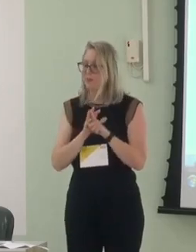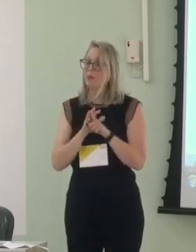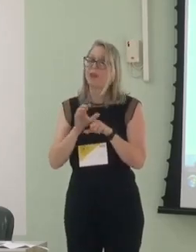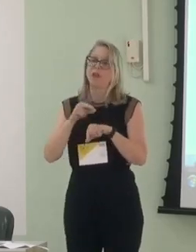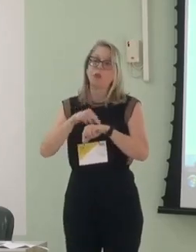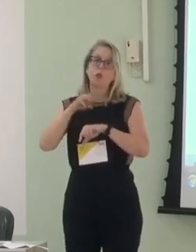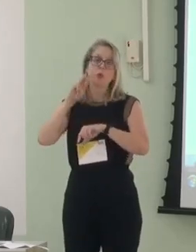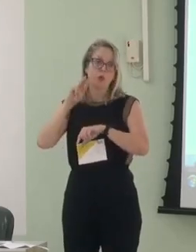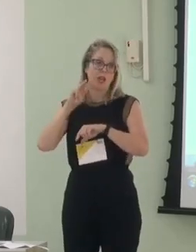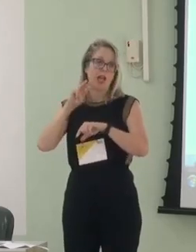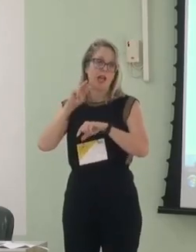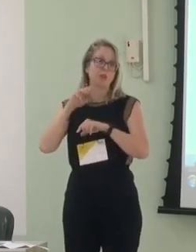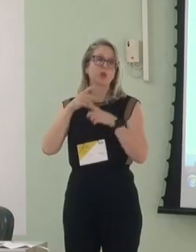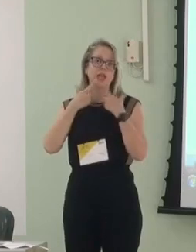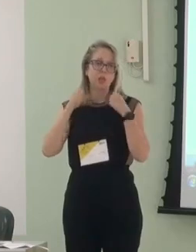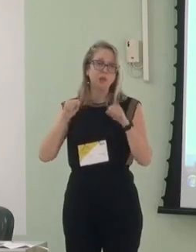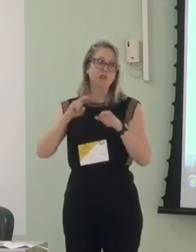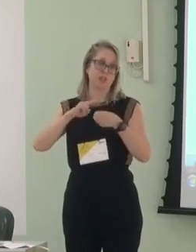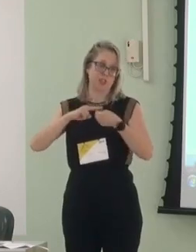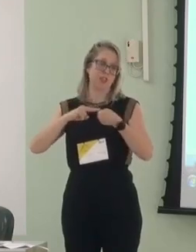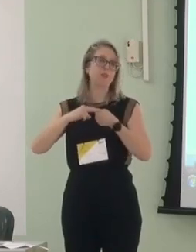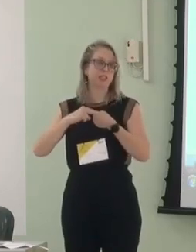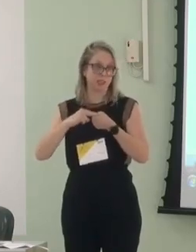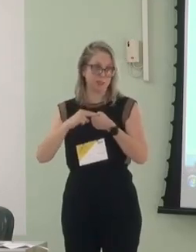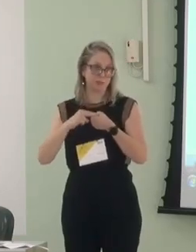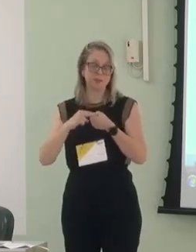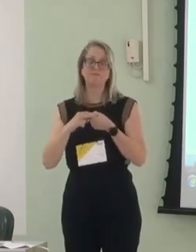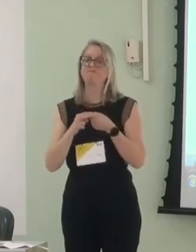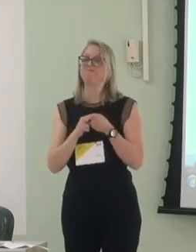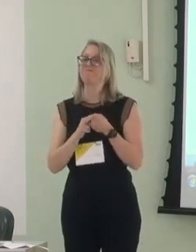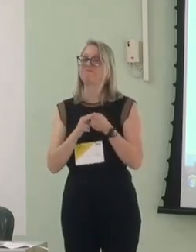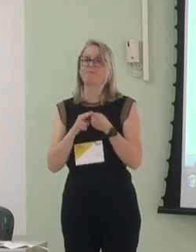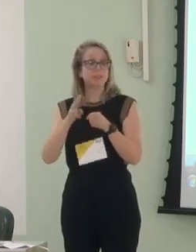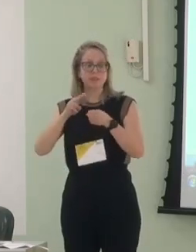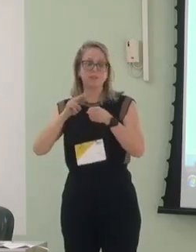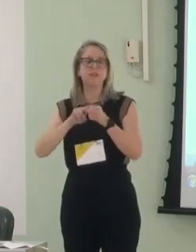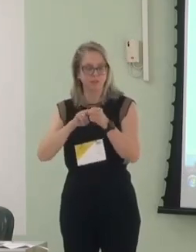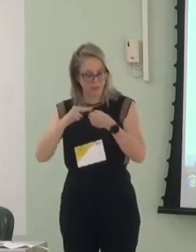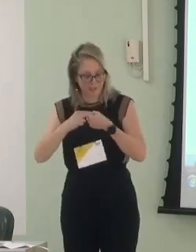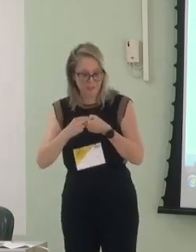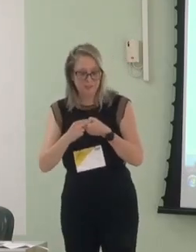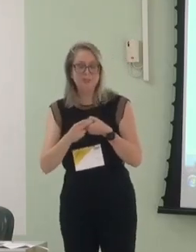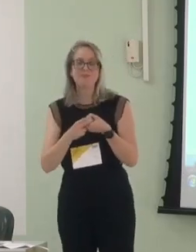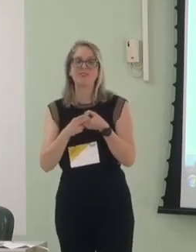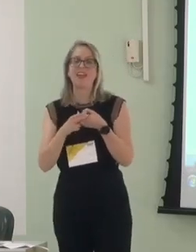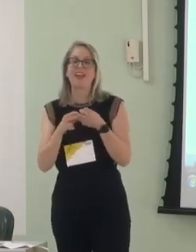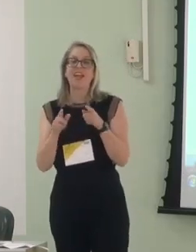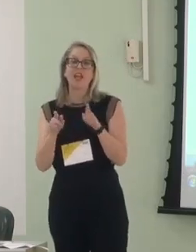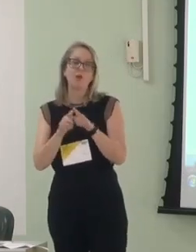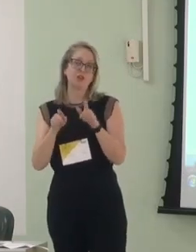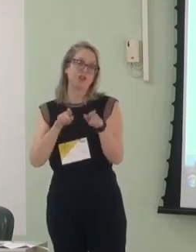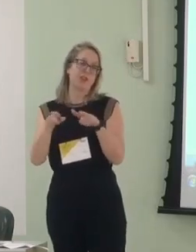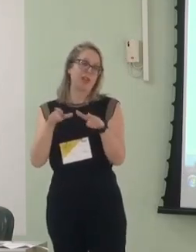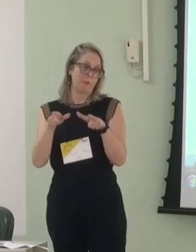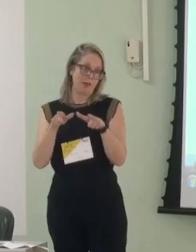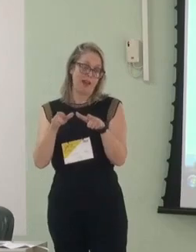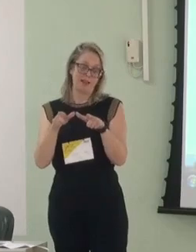pela Universidade Federal do Piauí e doutorado pela Unicamp, aqui pela Unicamp.